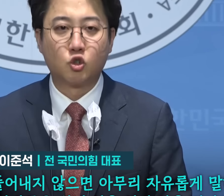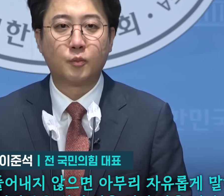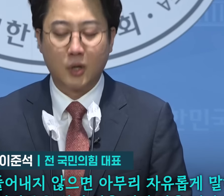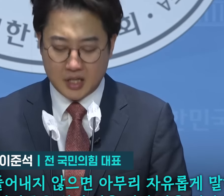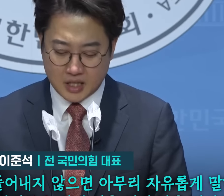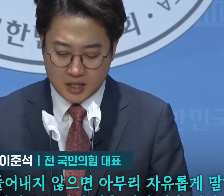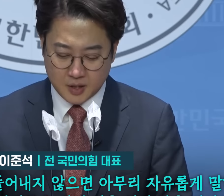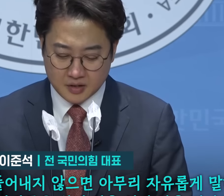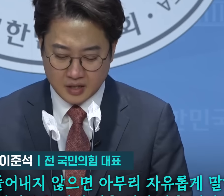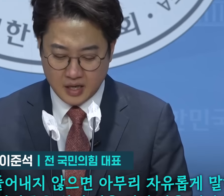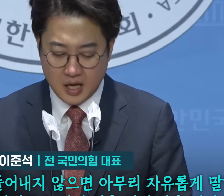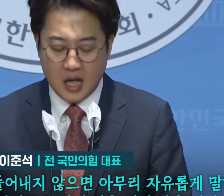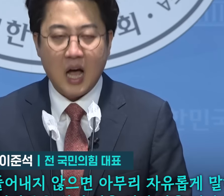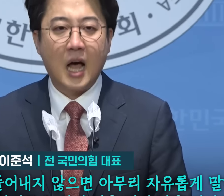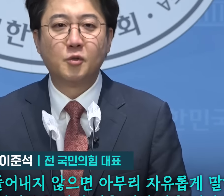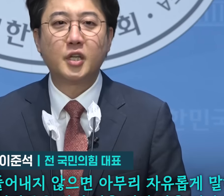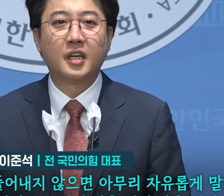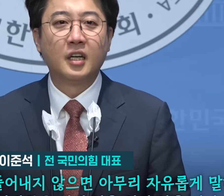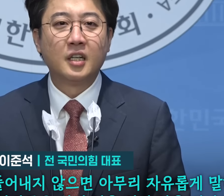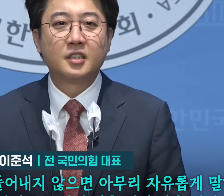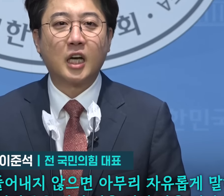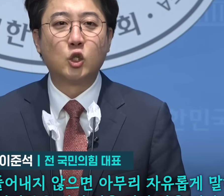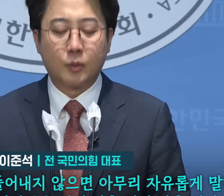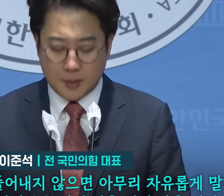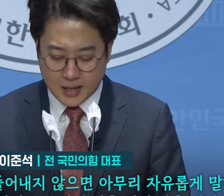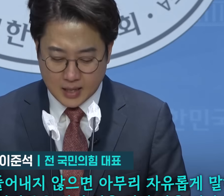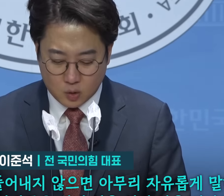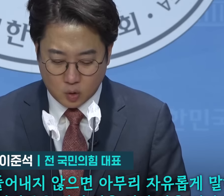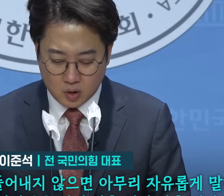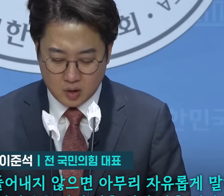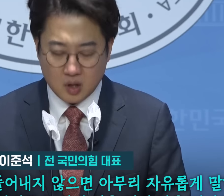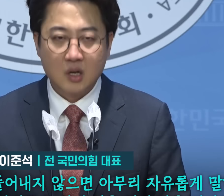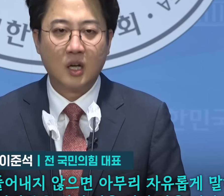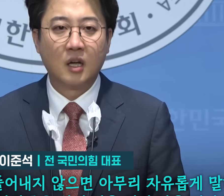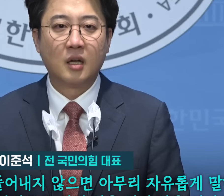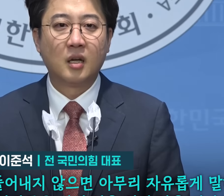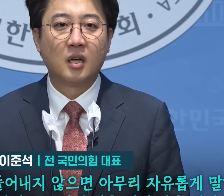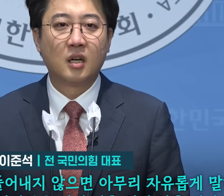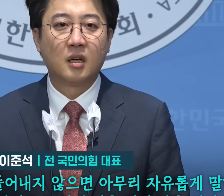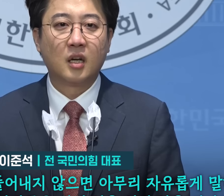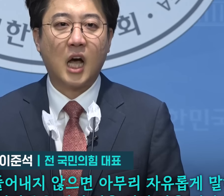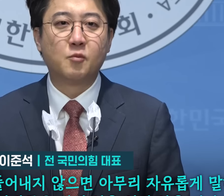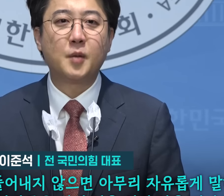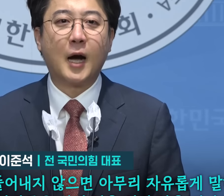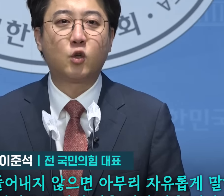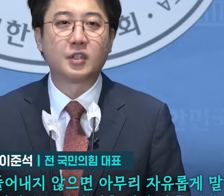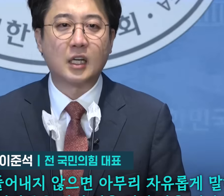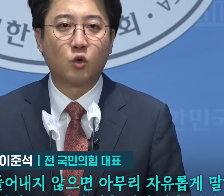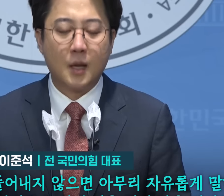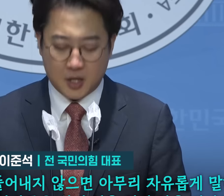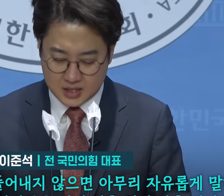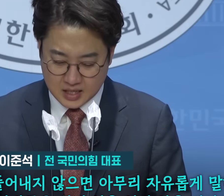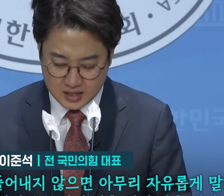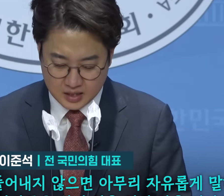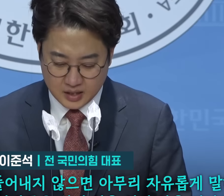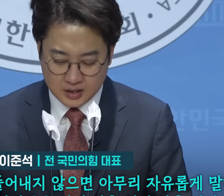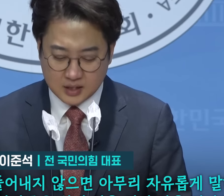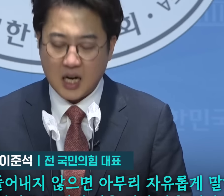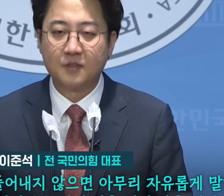그 저주를 풀어내지 않으면 아무리 자유롭게 말하라고 아무리 바뀌었다고